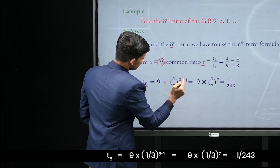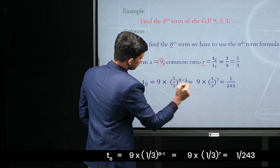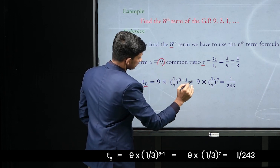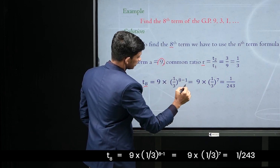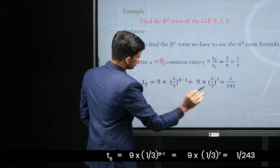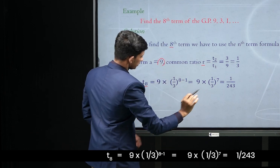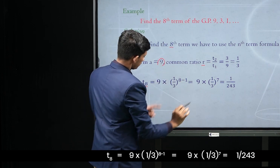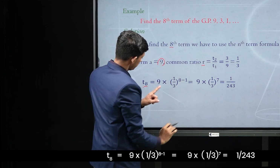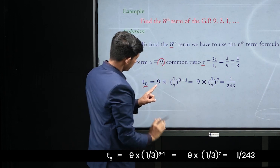243.